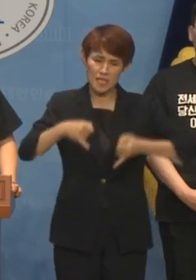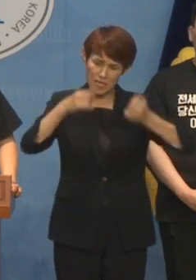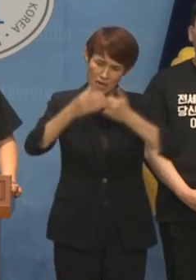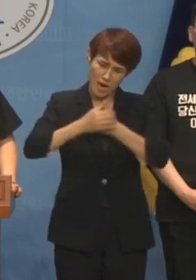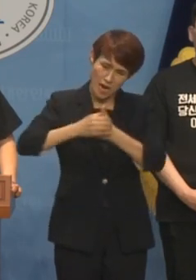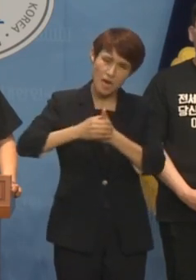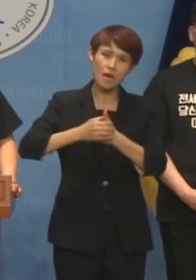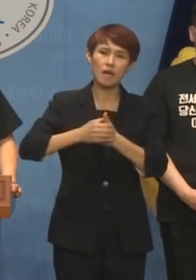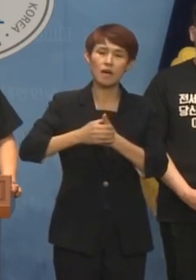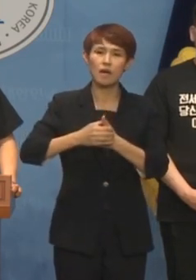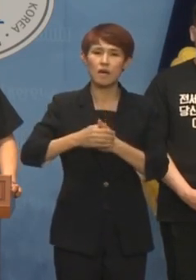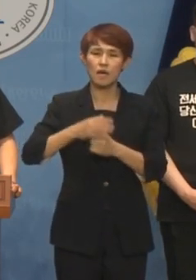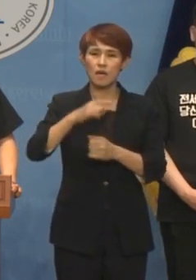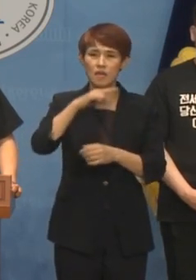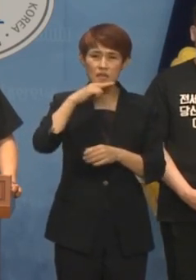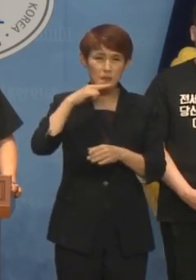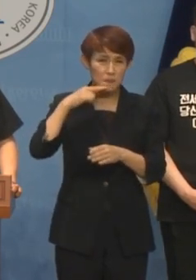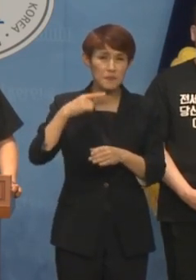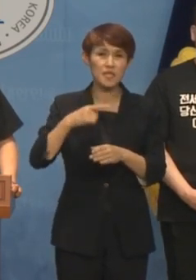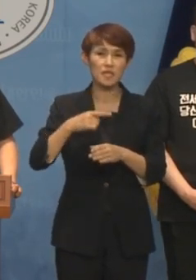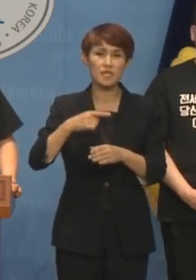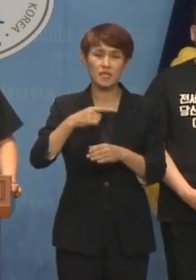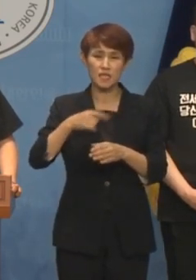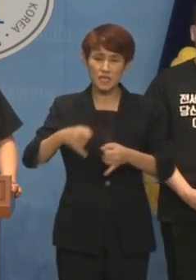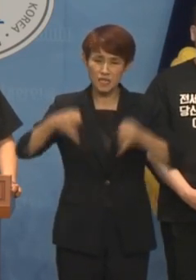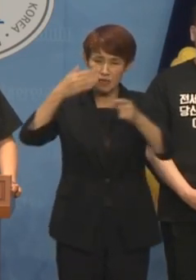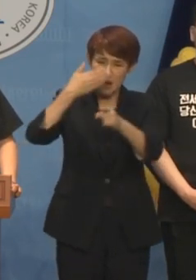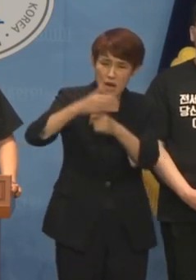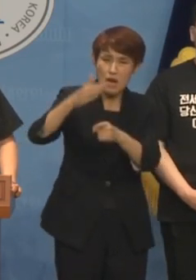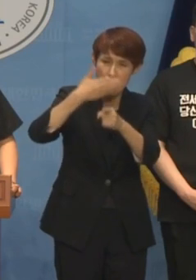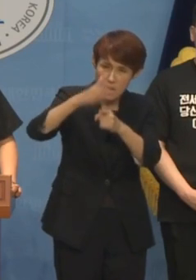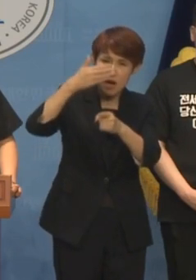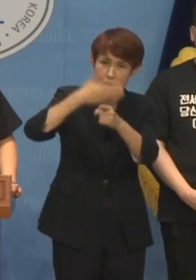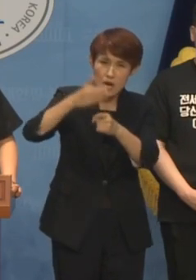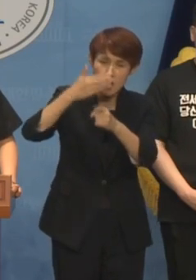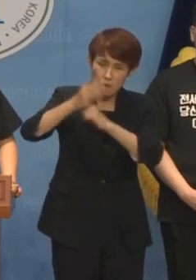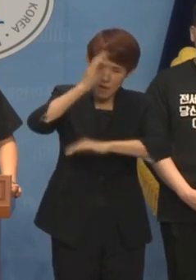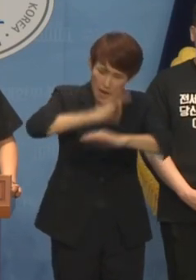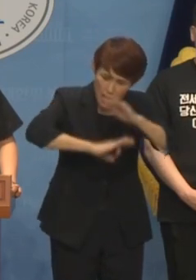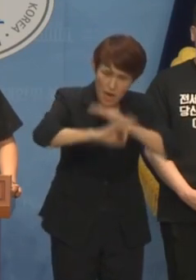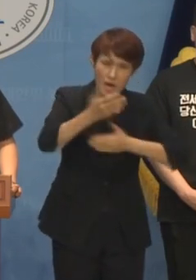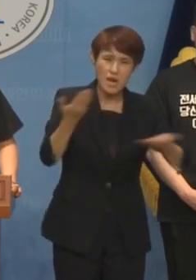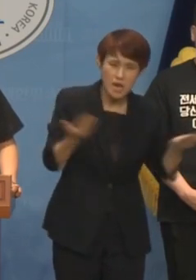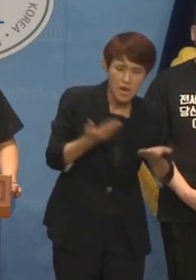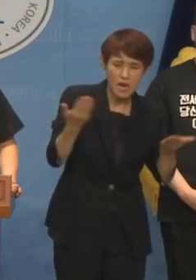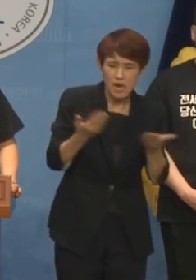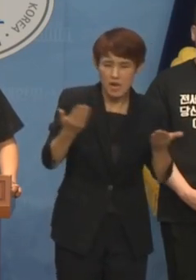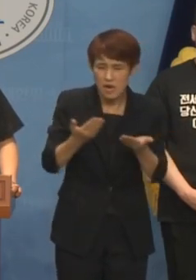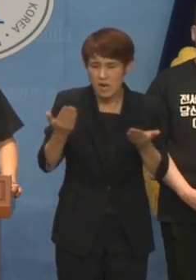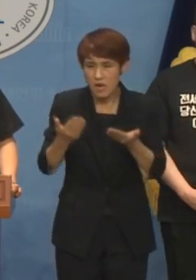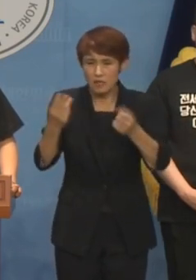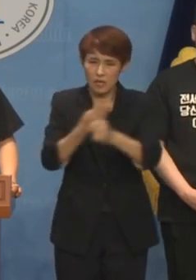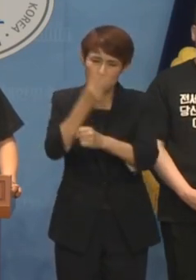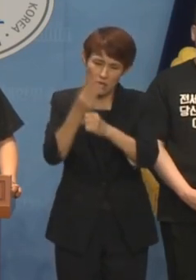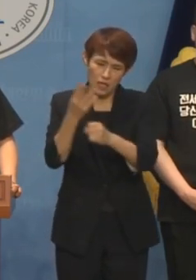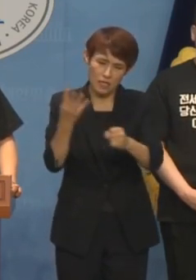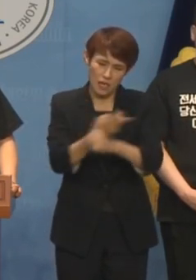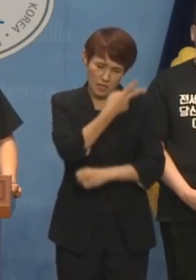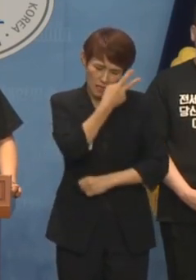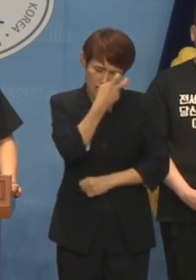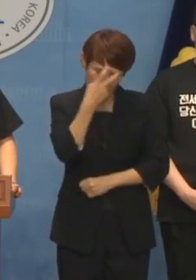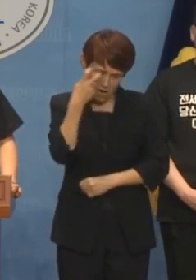빚을 갚기 위해서 투잡, 쓰리잡을 해가면서 밤을 새우고 3시간, 4시간을 자면서 힘들게 살아가고